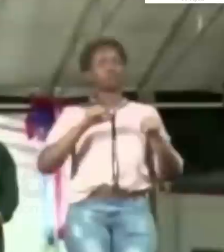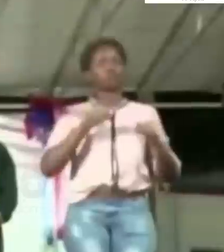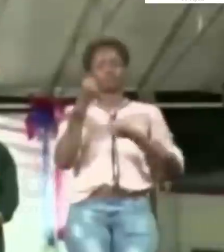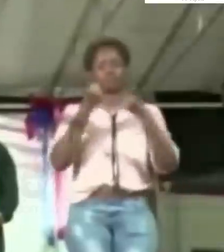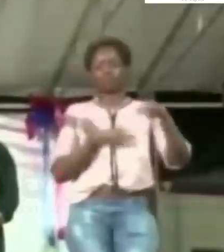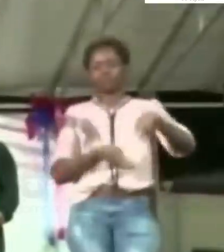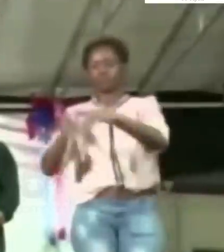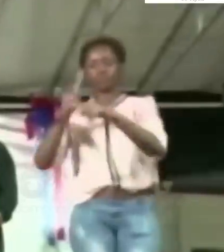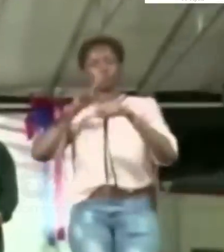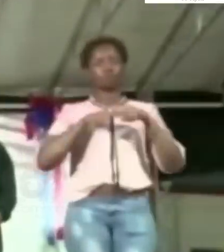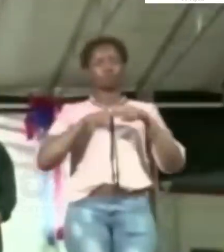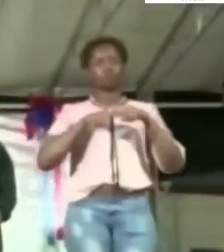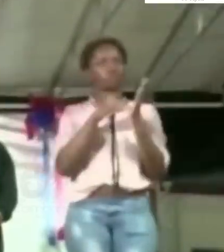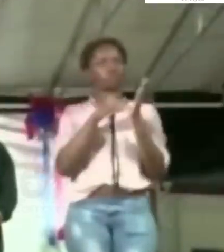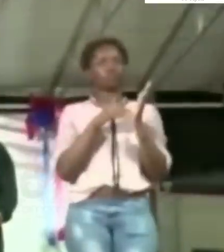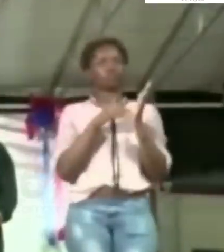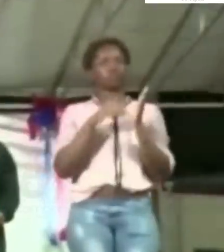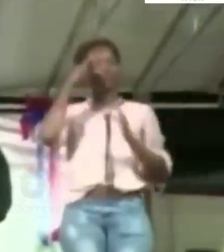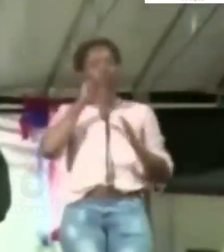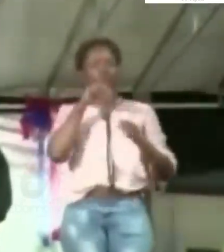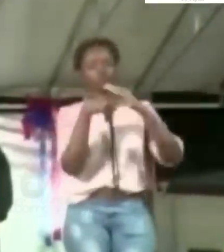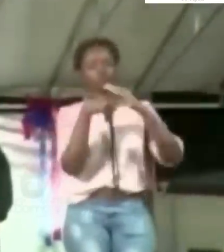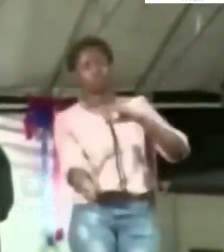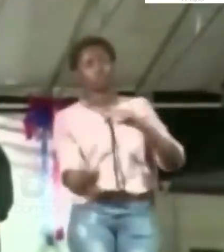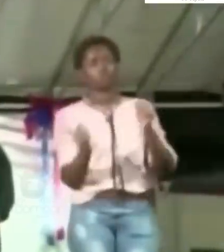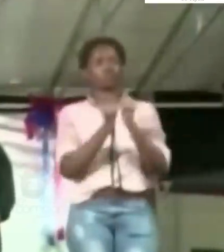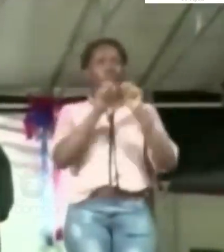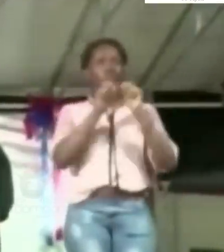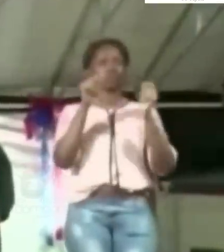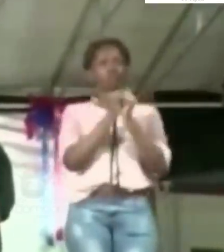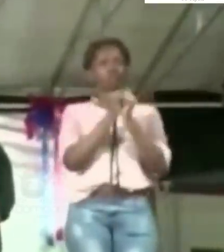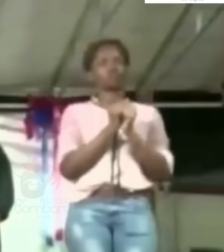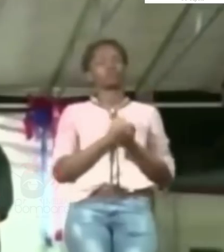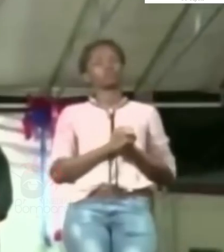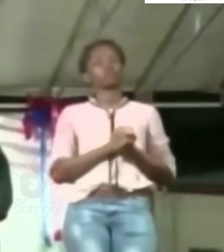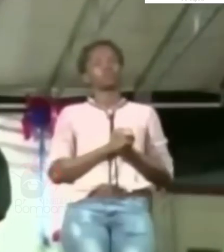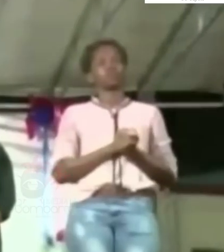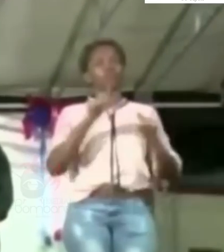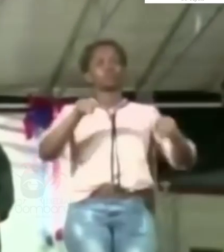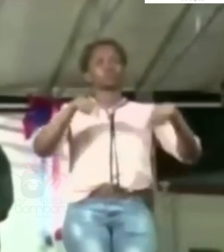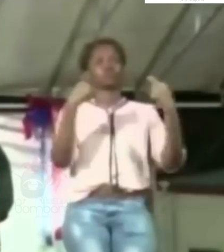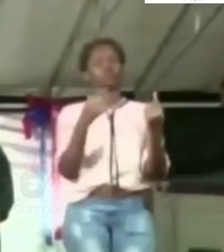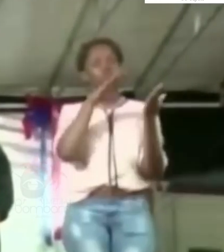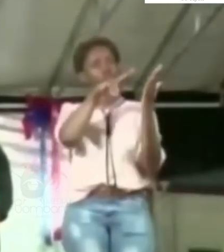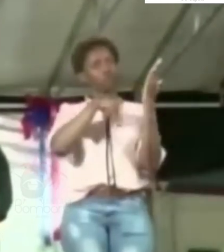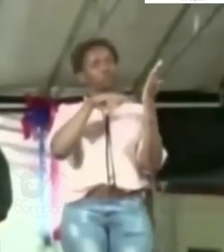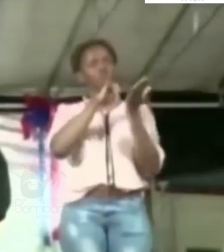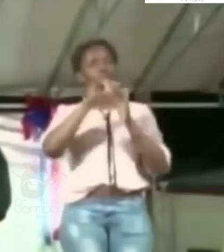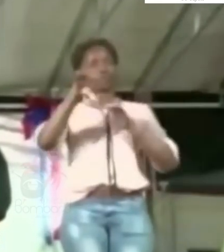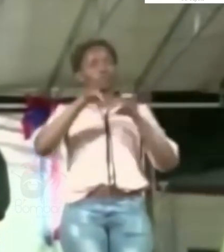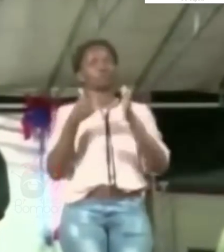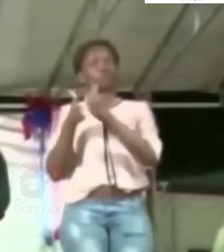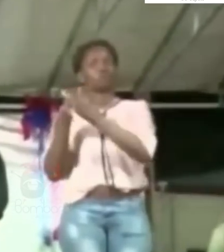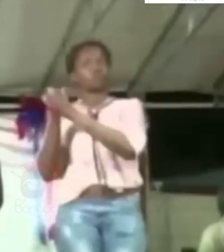la machine va passer sous pour encore pour ne pas sombrer avec le monde qui est la machine. Pendant l'étude la fait, demandez de